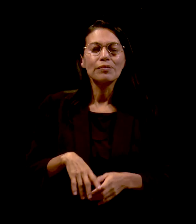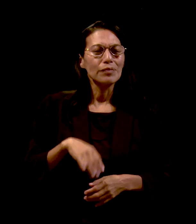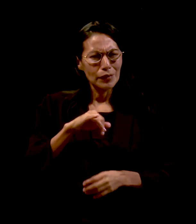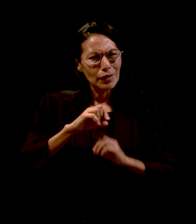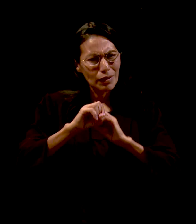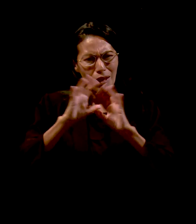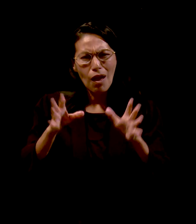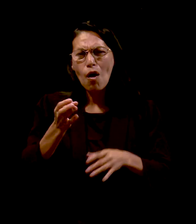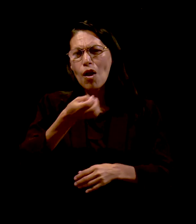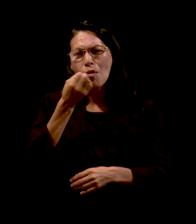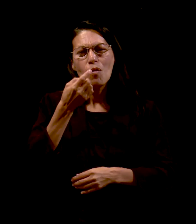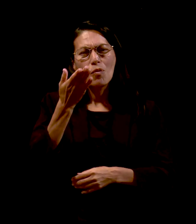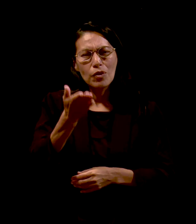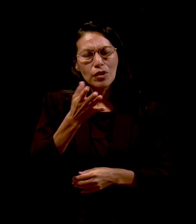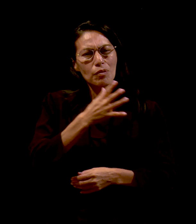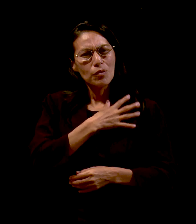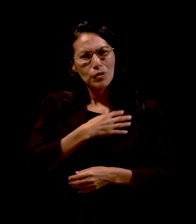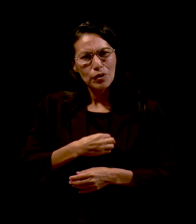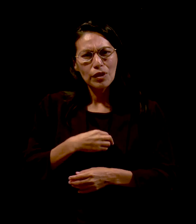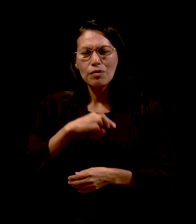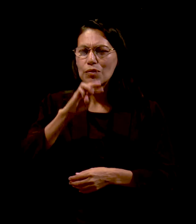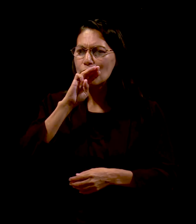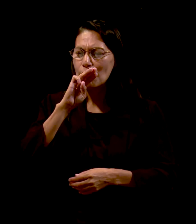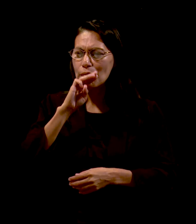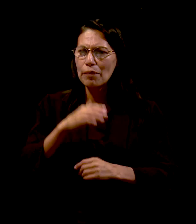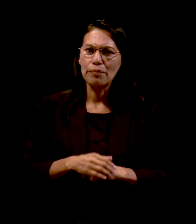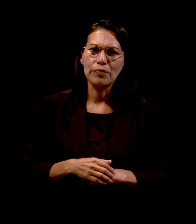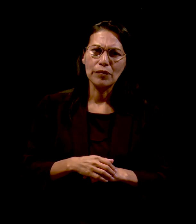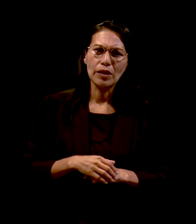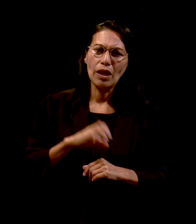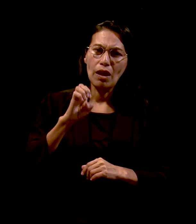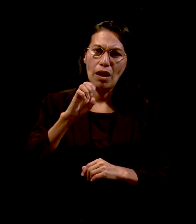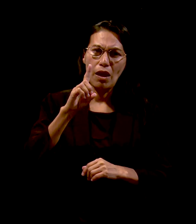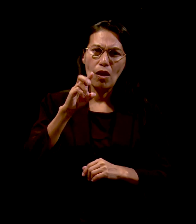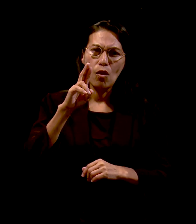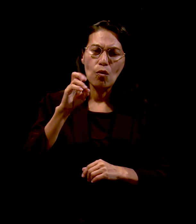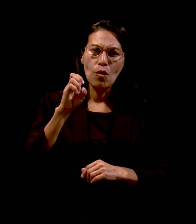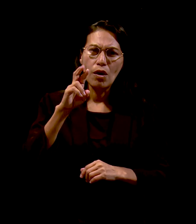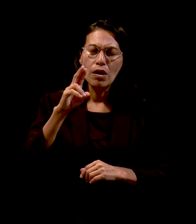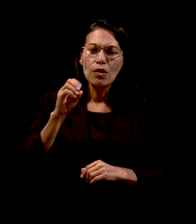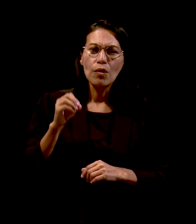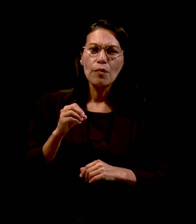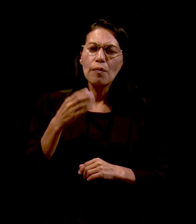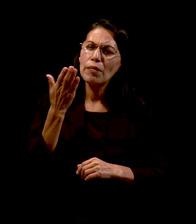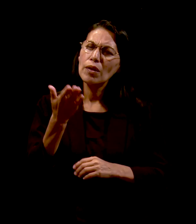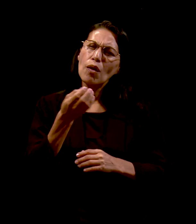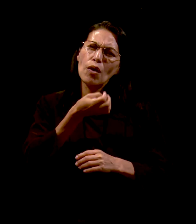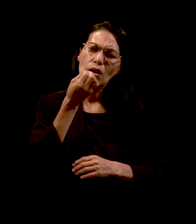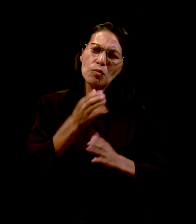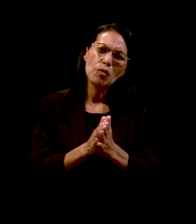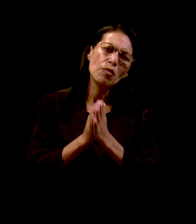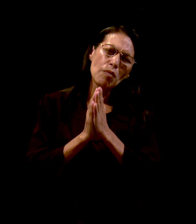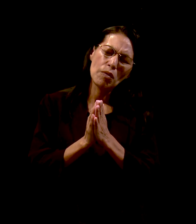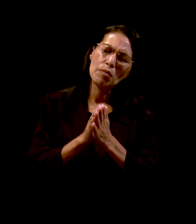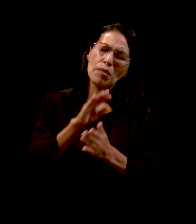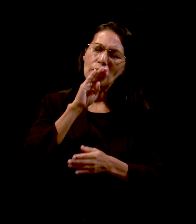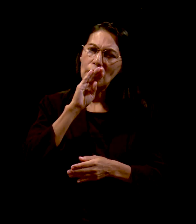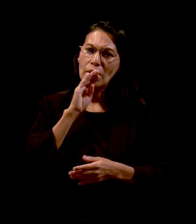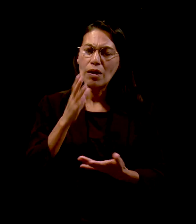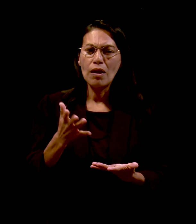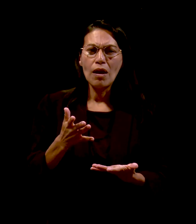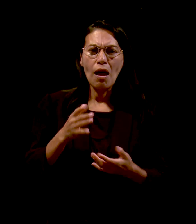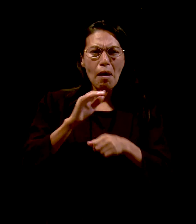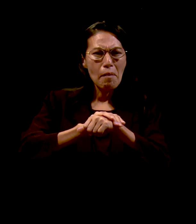tu mamá eduardo araya pido oración para una señora la señora se llama claudia le he hablado